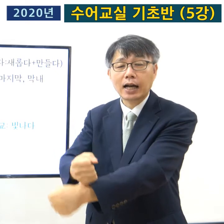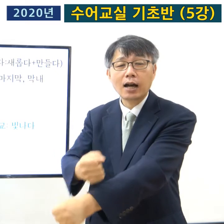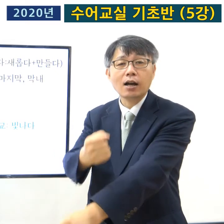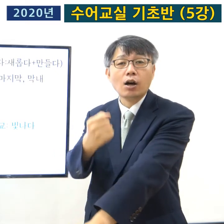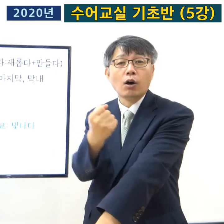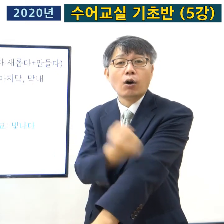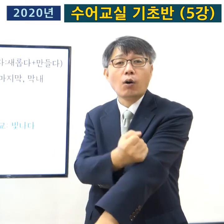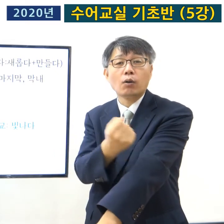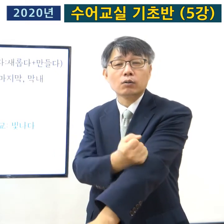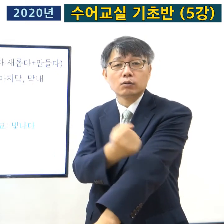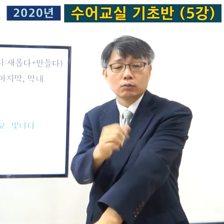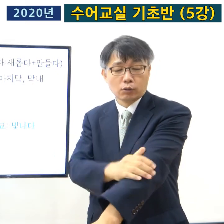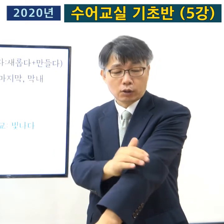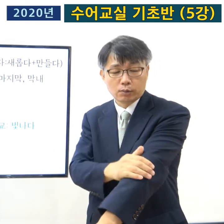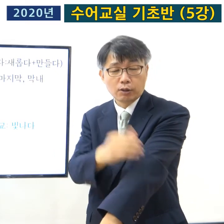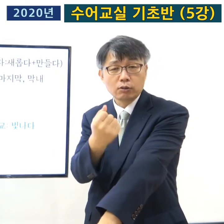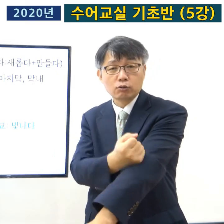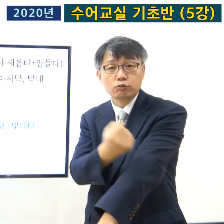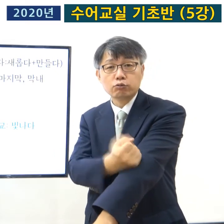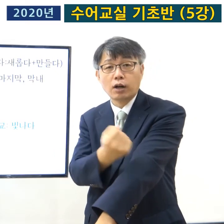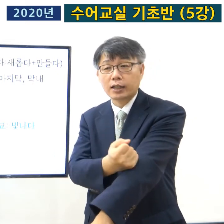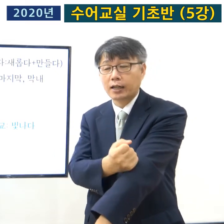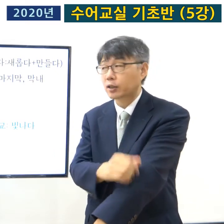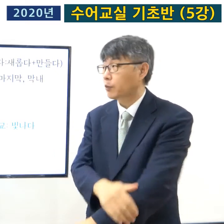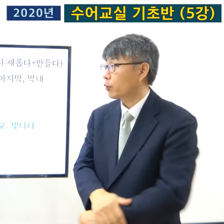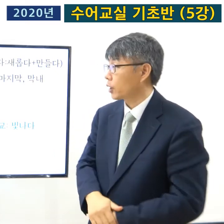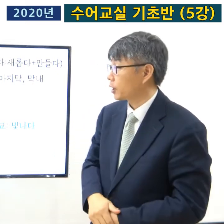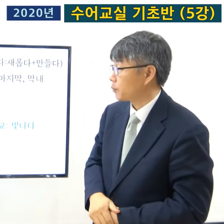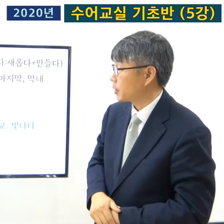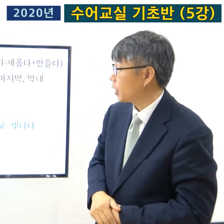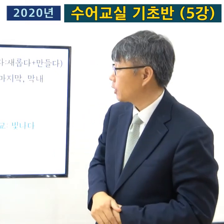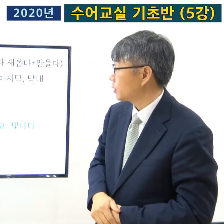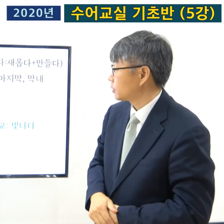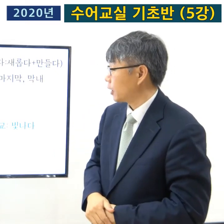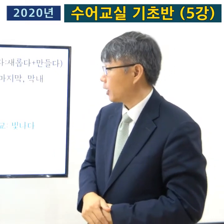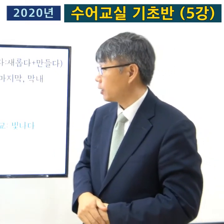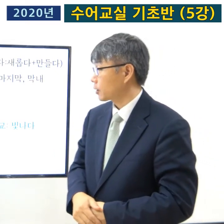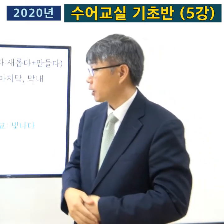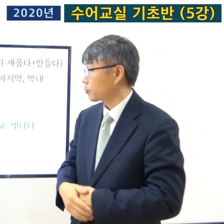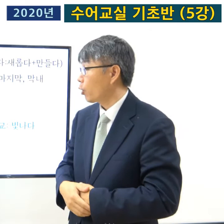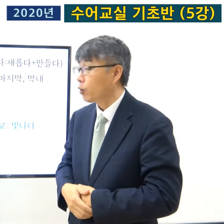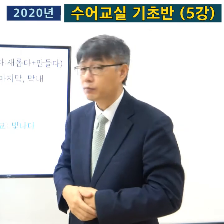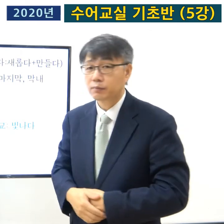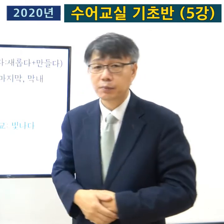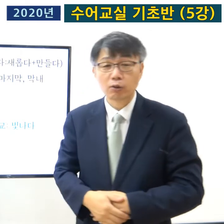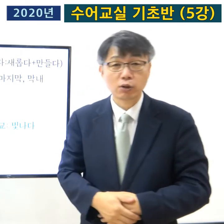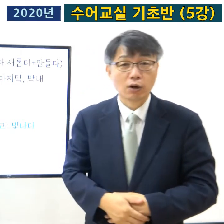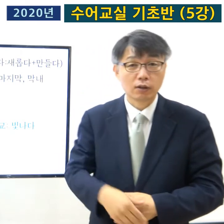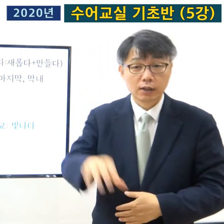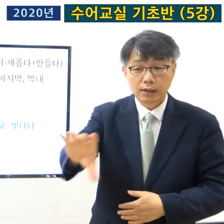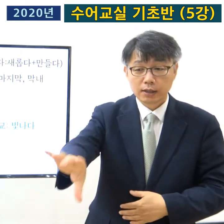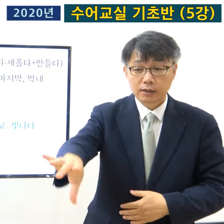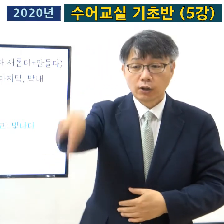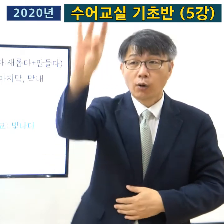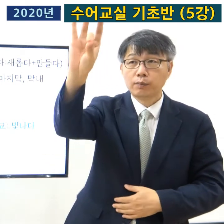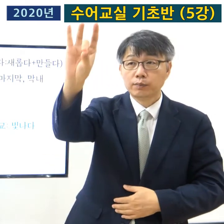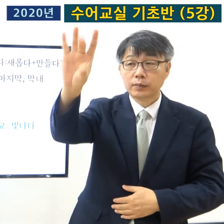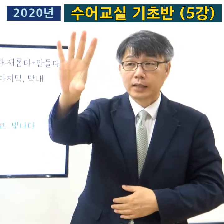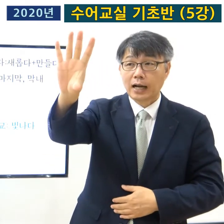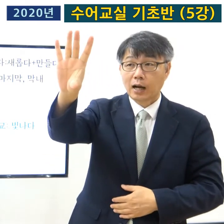하다. 여기를 치면 수고하다. 이렇게 표현하게 됩니다. 자, 그 다음 처음 배웠죠? 처음. 자, 가운데